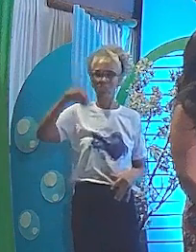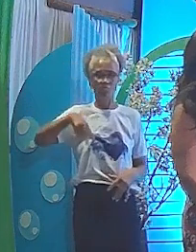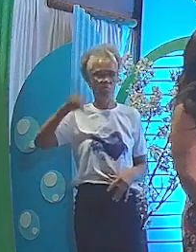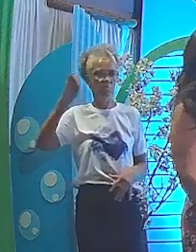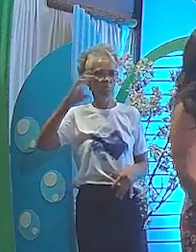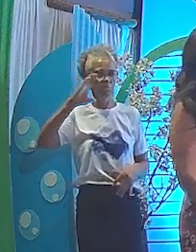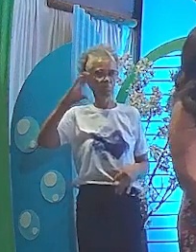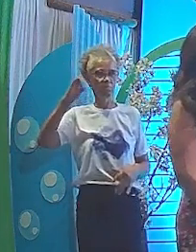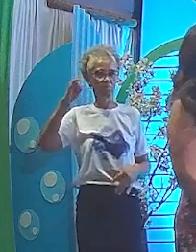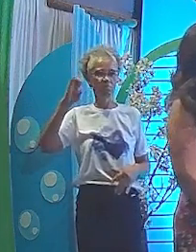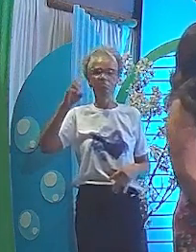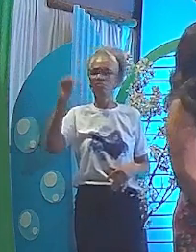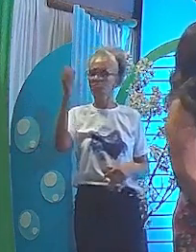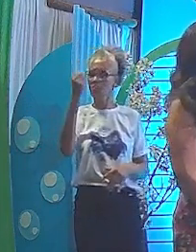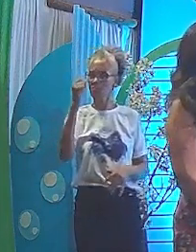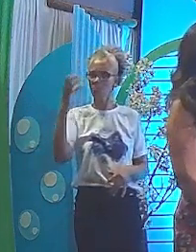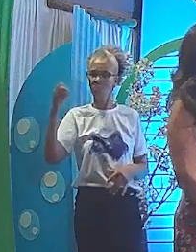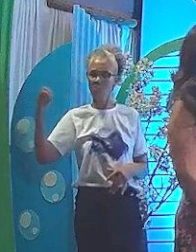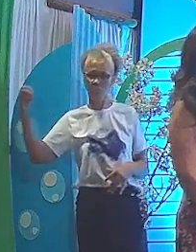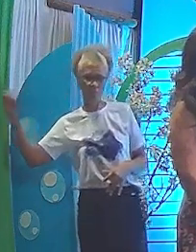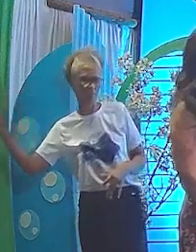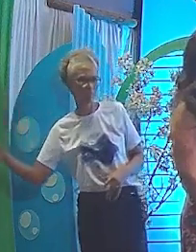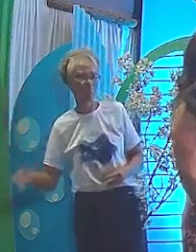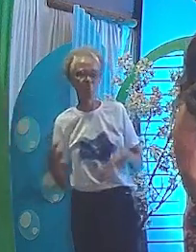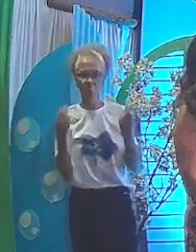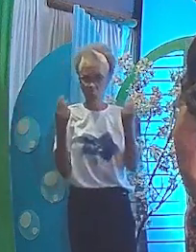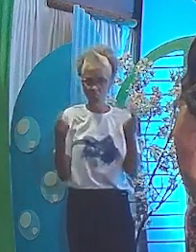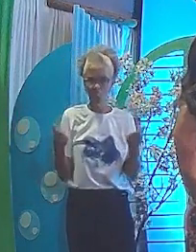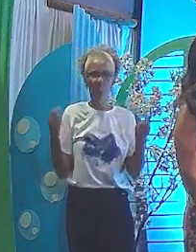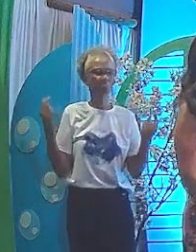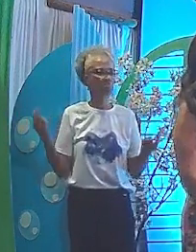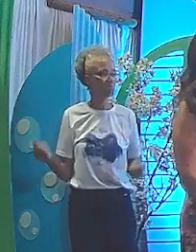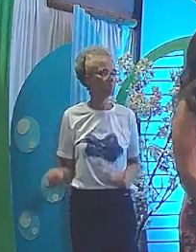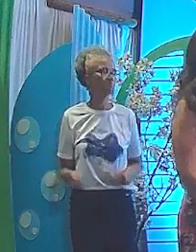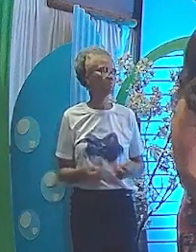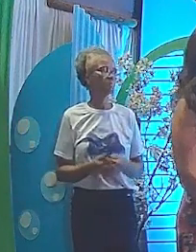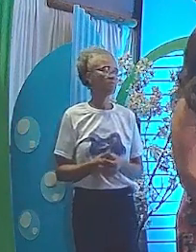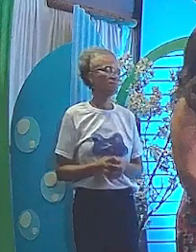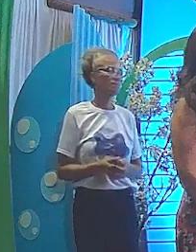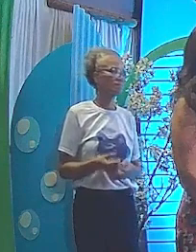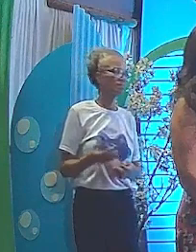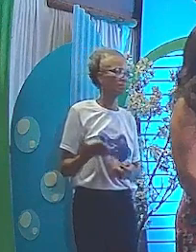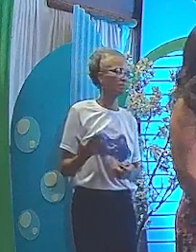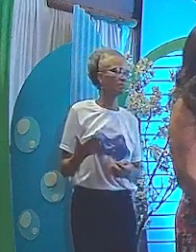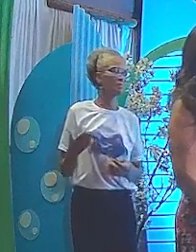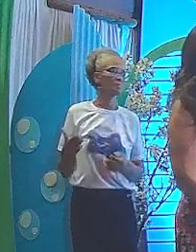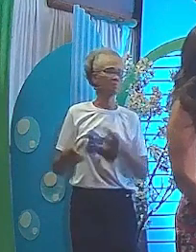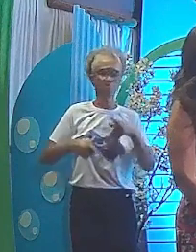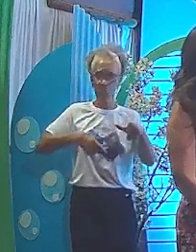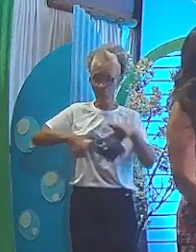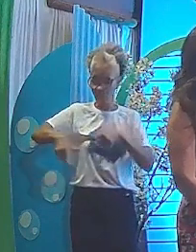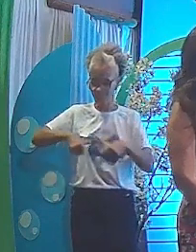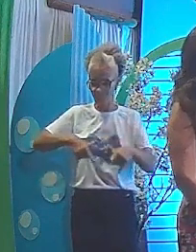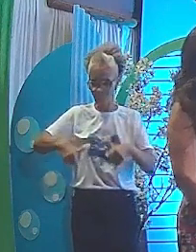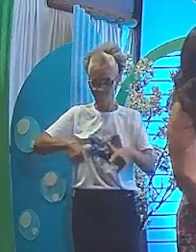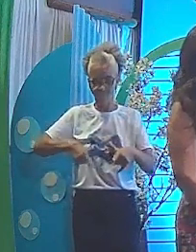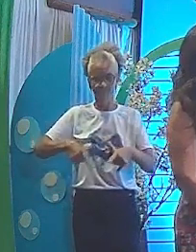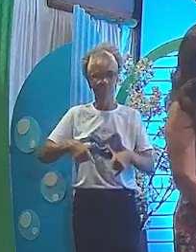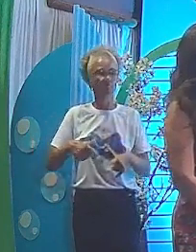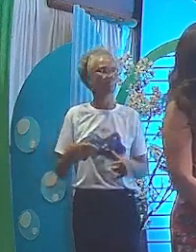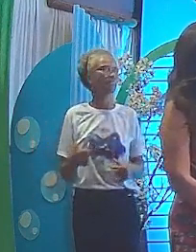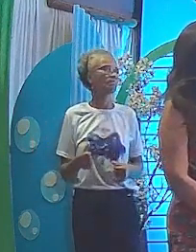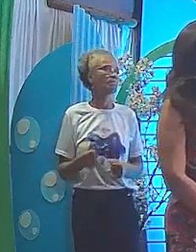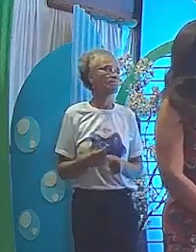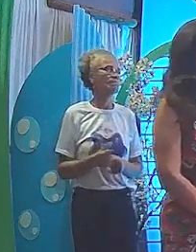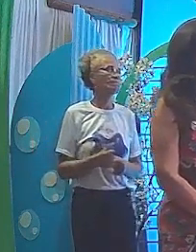são mais de 80 mil clientes consumindo gás natural. É uma empresa realmente que está